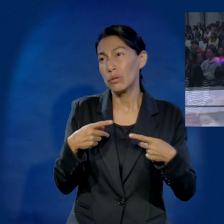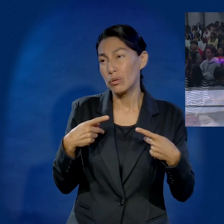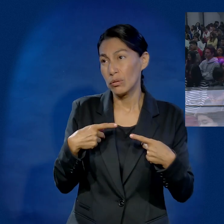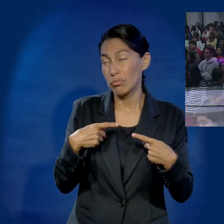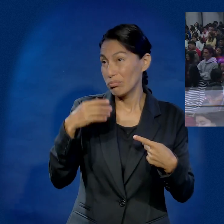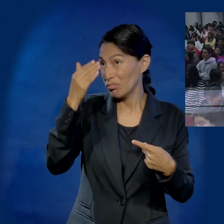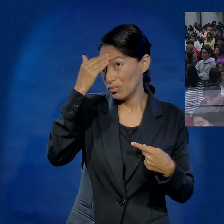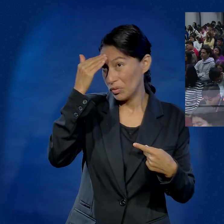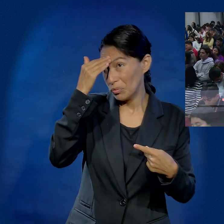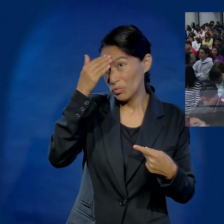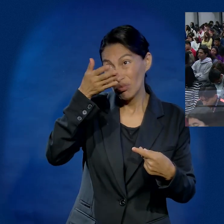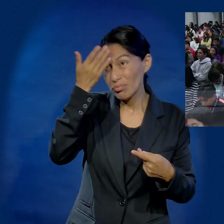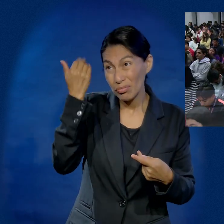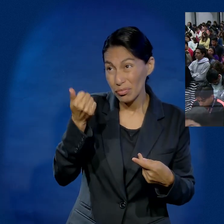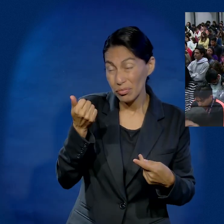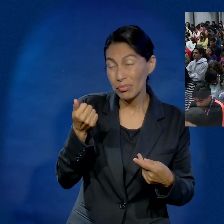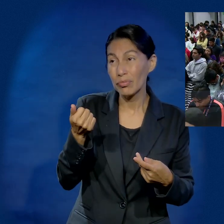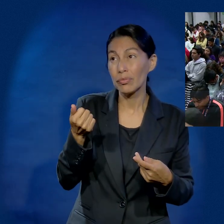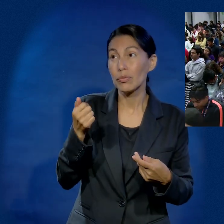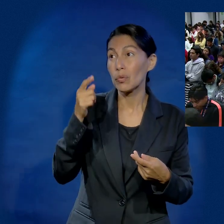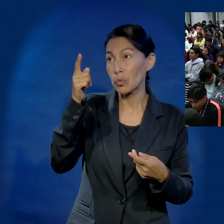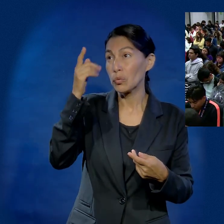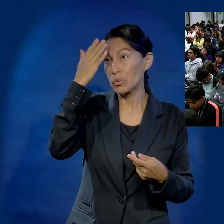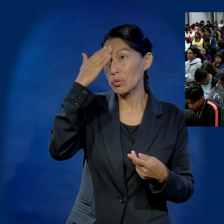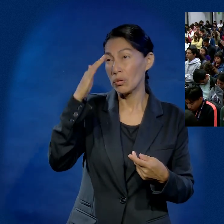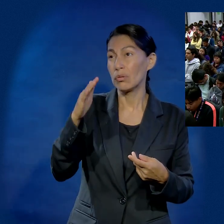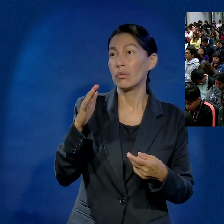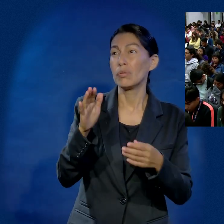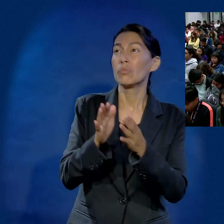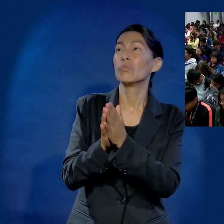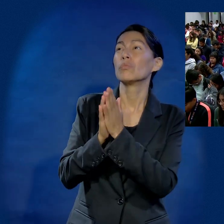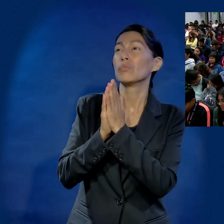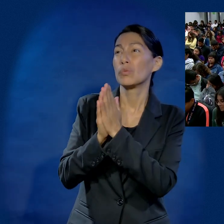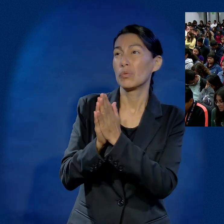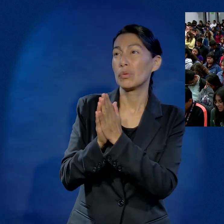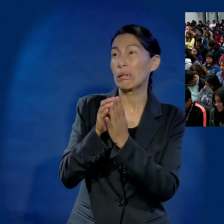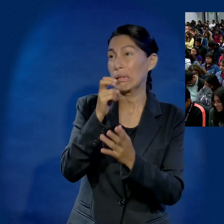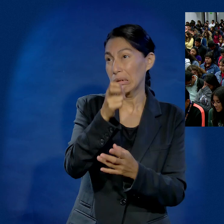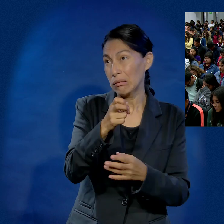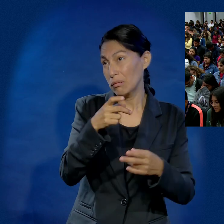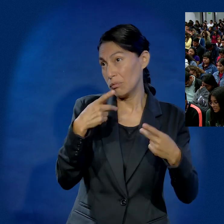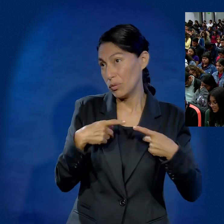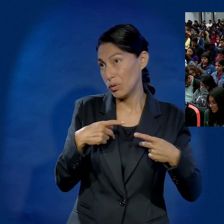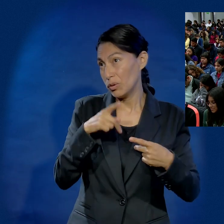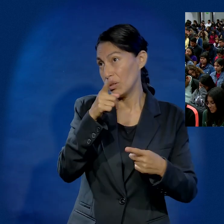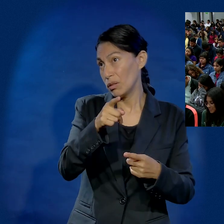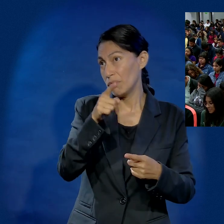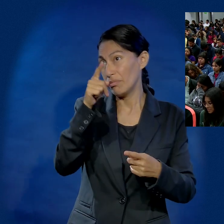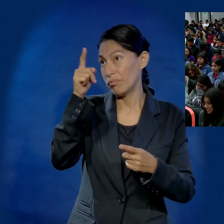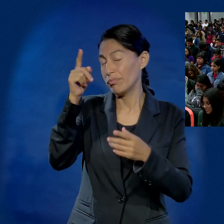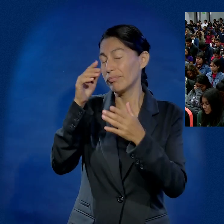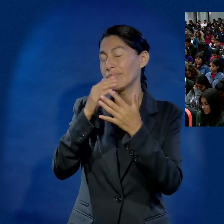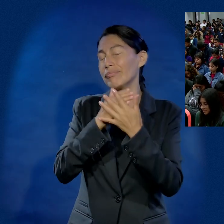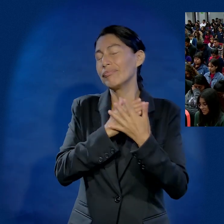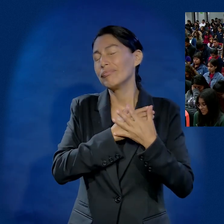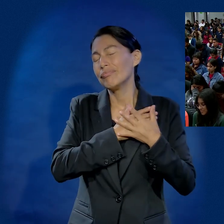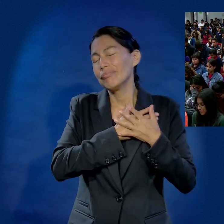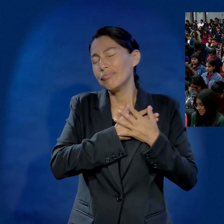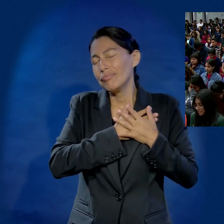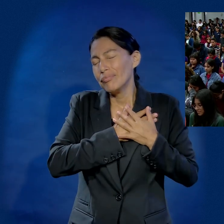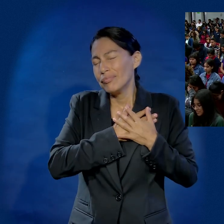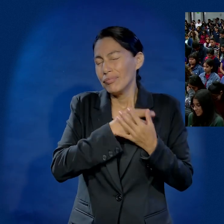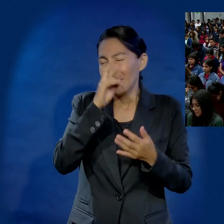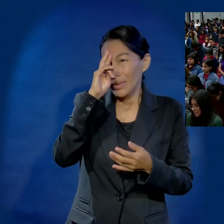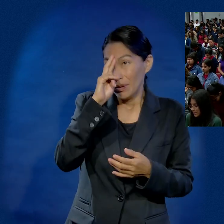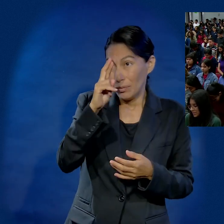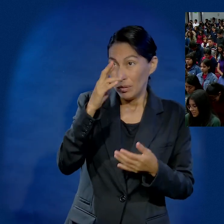persona, la conozcamos o no, donde quiera esté, haz de esa persona alguien que te ame y te